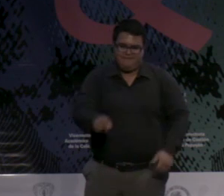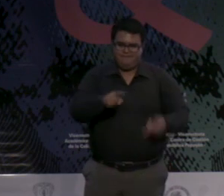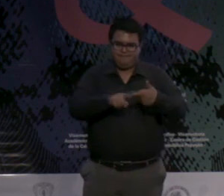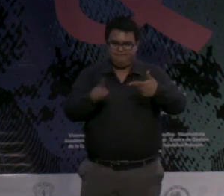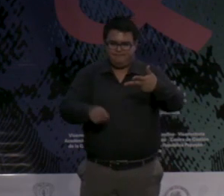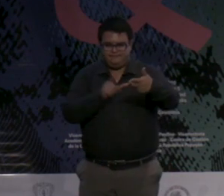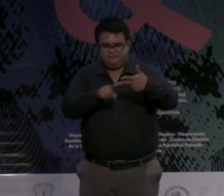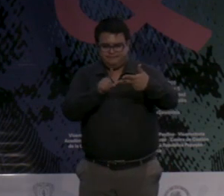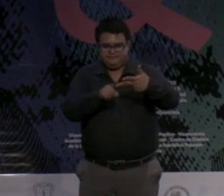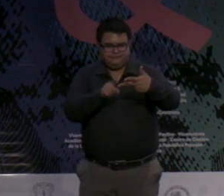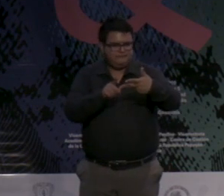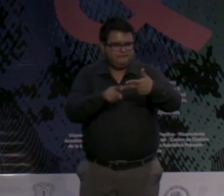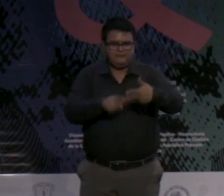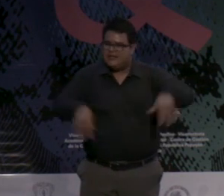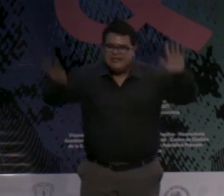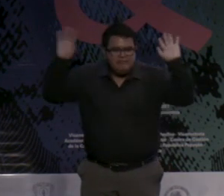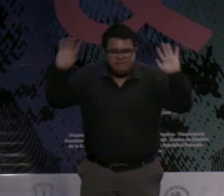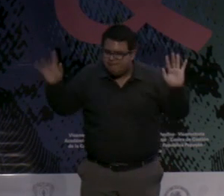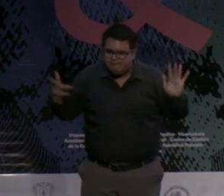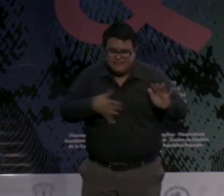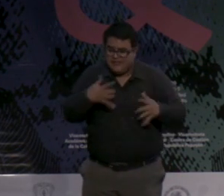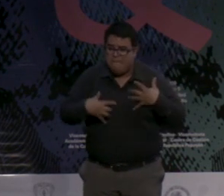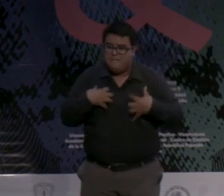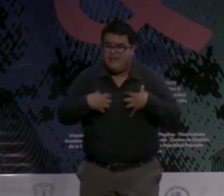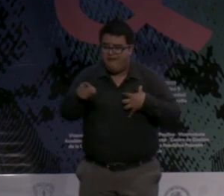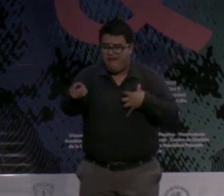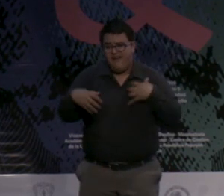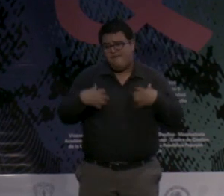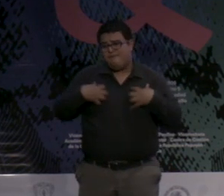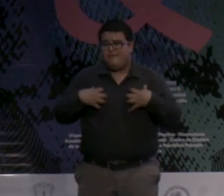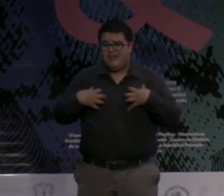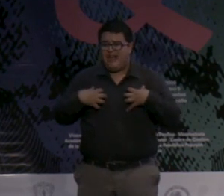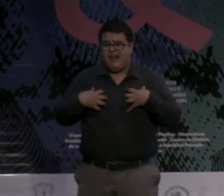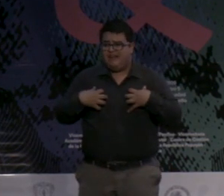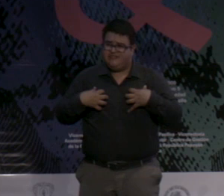Tercero, ir hacia lo que nos produce miedo,